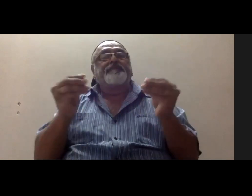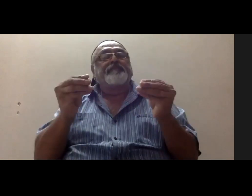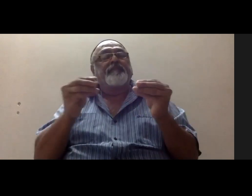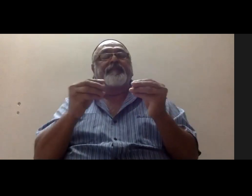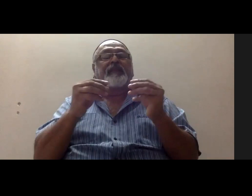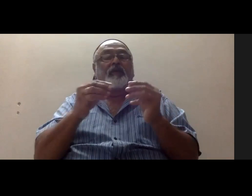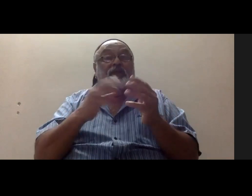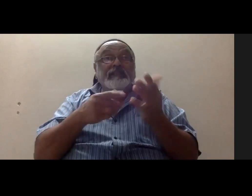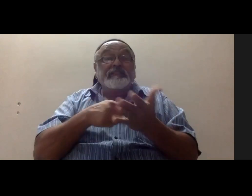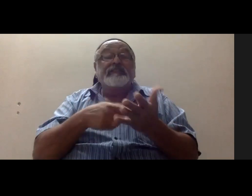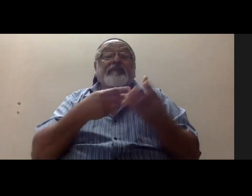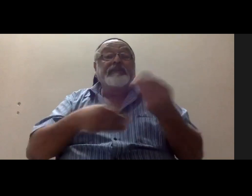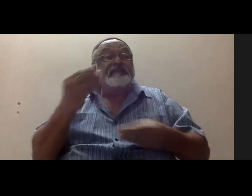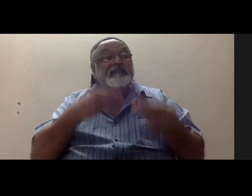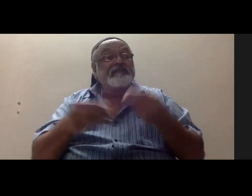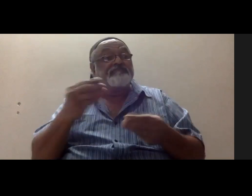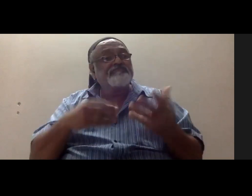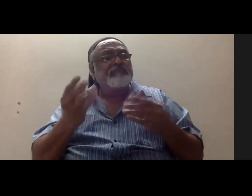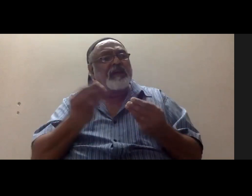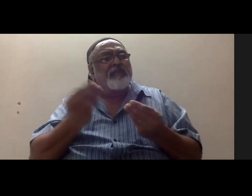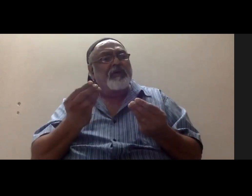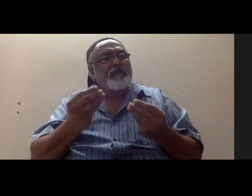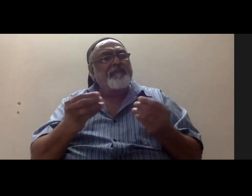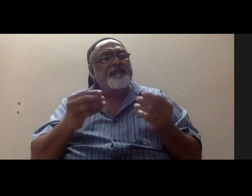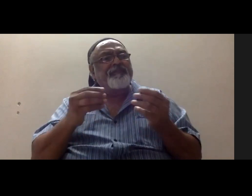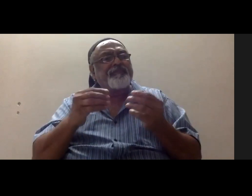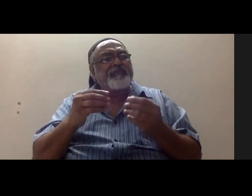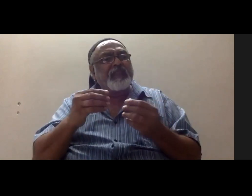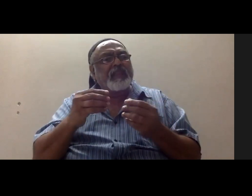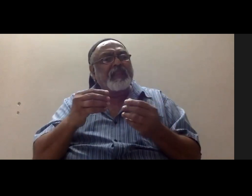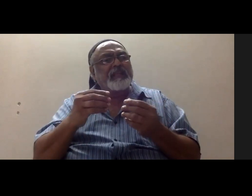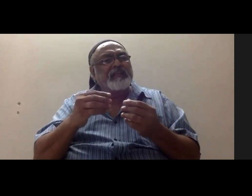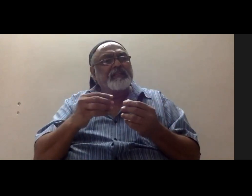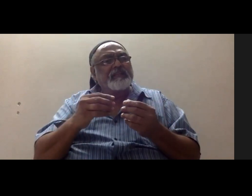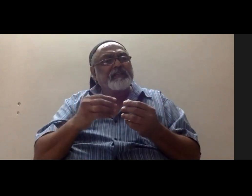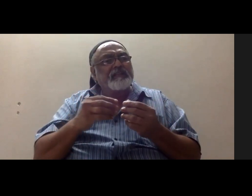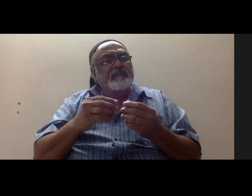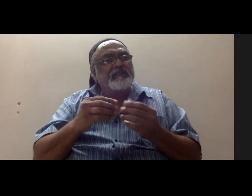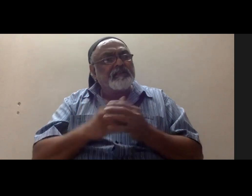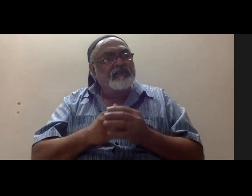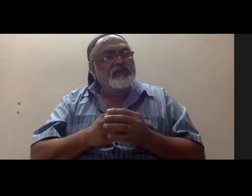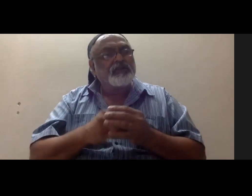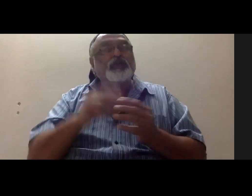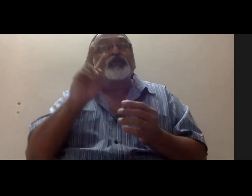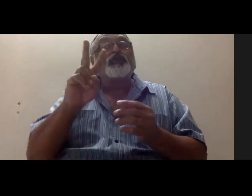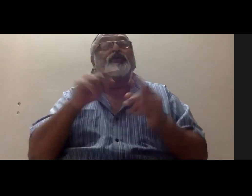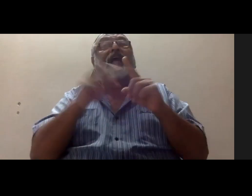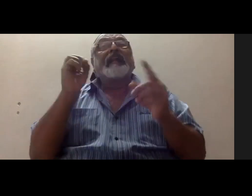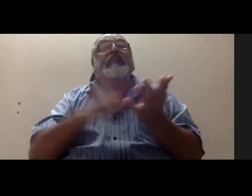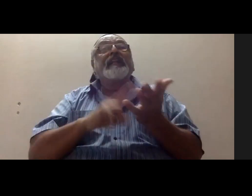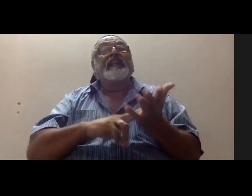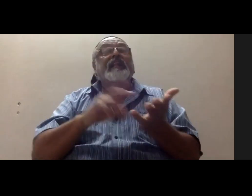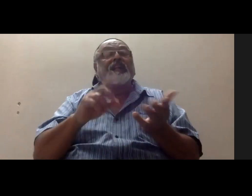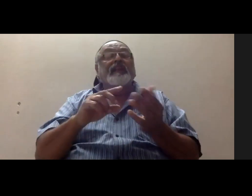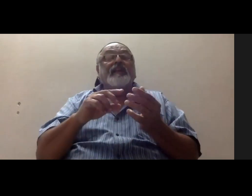से हमने रिड्यूस किए 210 प्लास्टिक जो कि हमने मार्केट